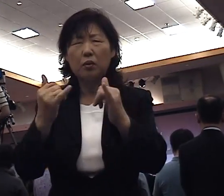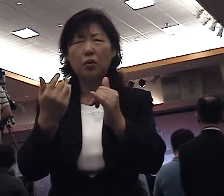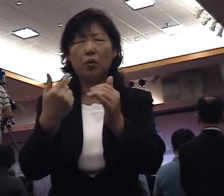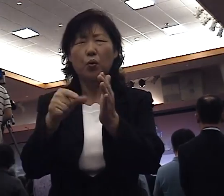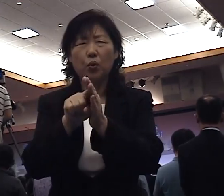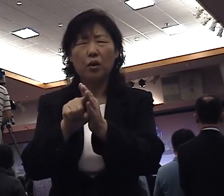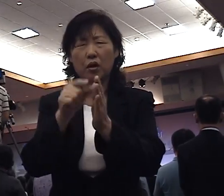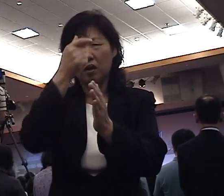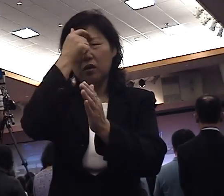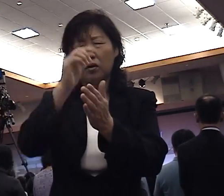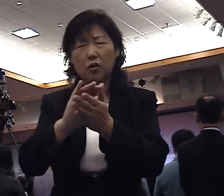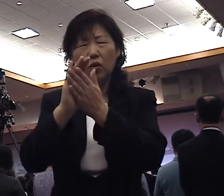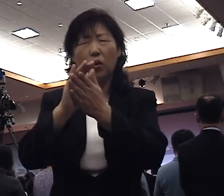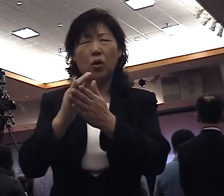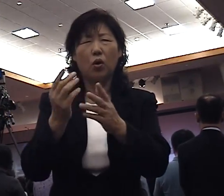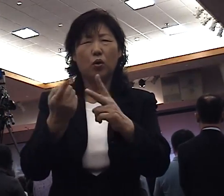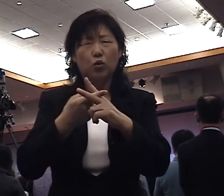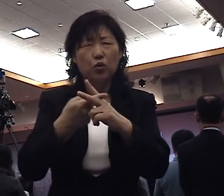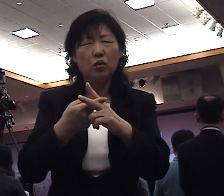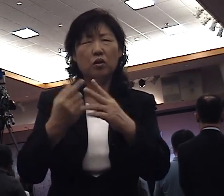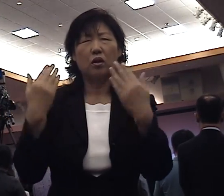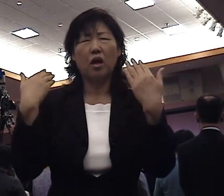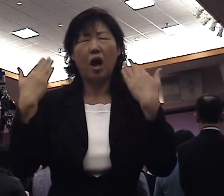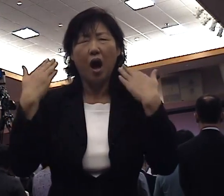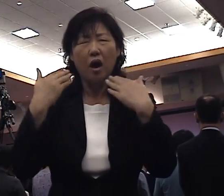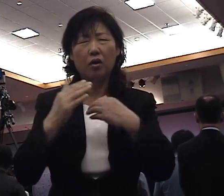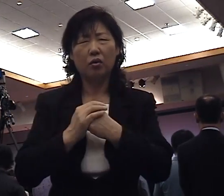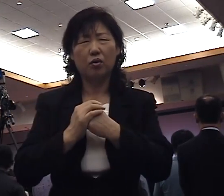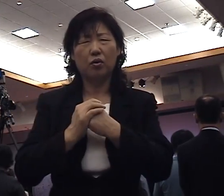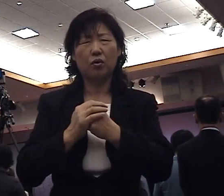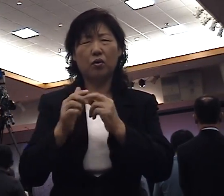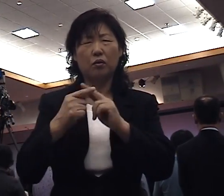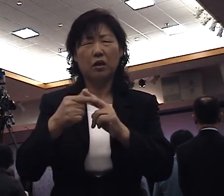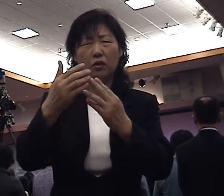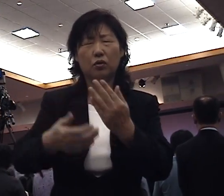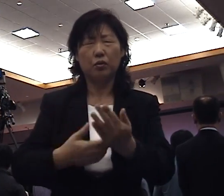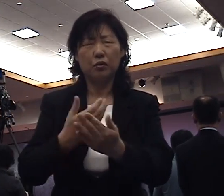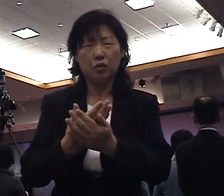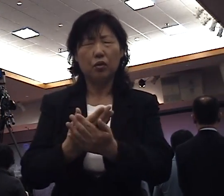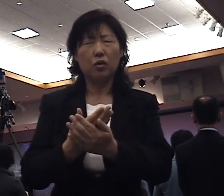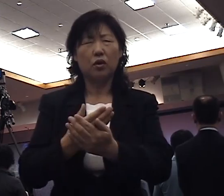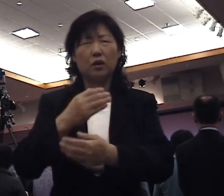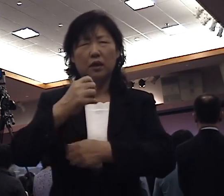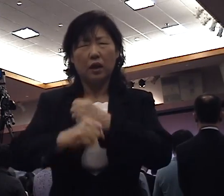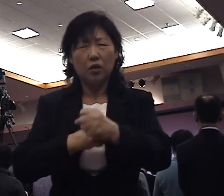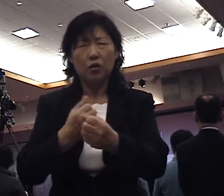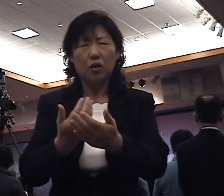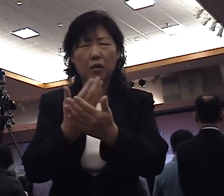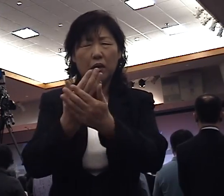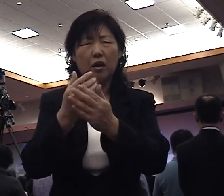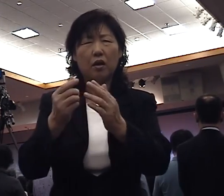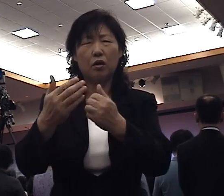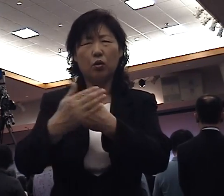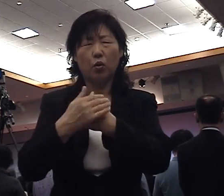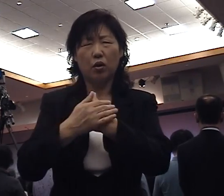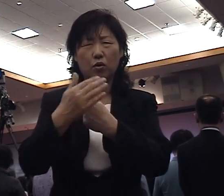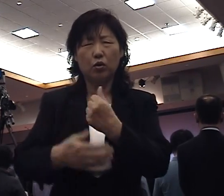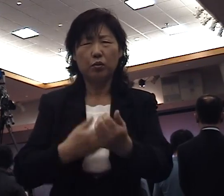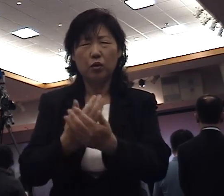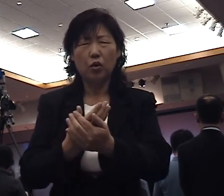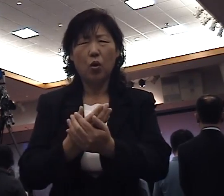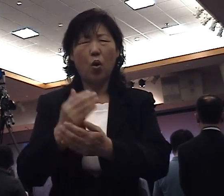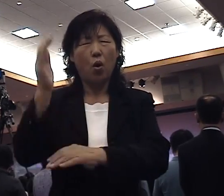부흥케 하시고 특히 복음화를 위한 자료개발의 지혜를 더해 주옵소서. 아멘. 오늘 말씀을 통해 요셉을